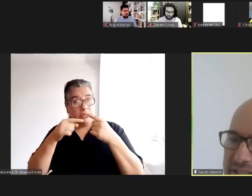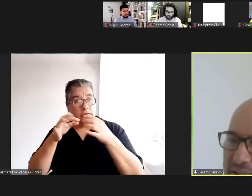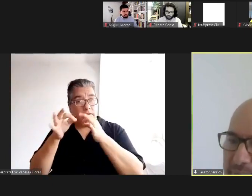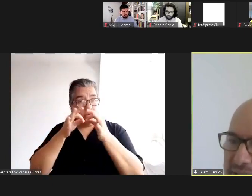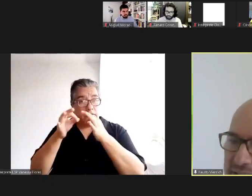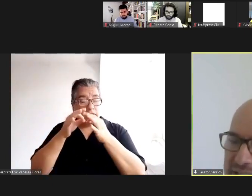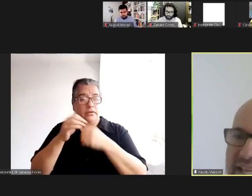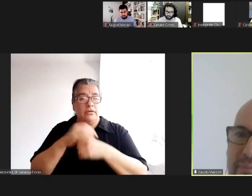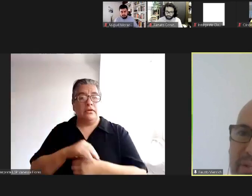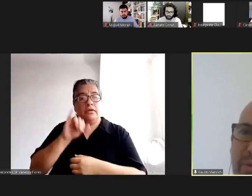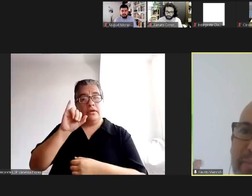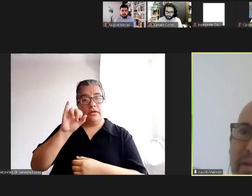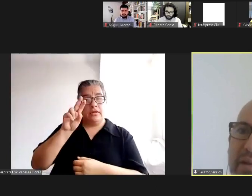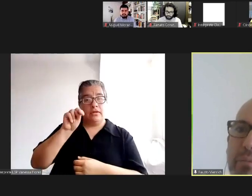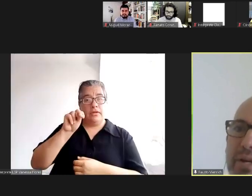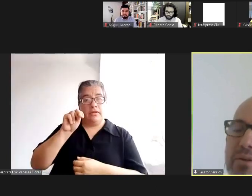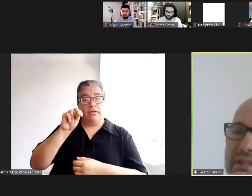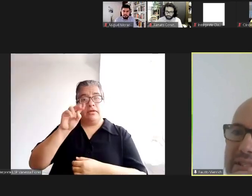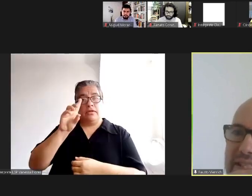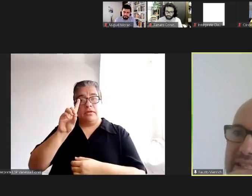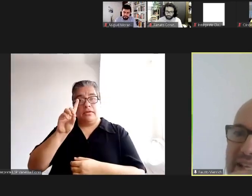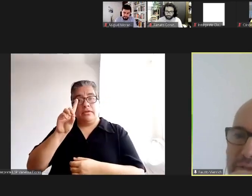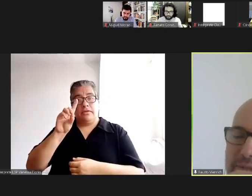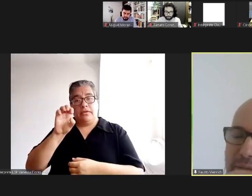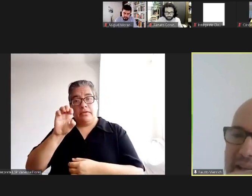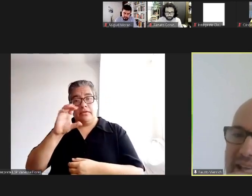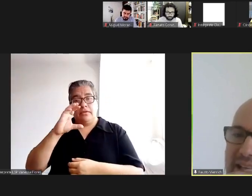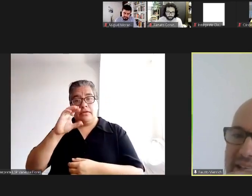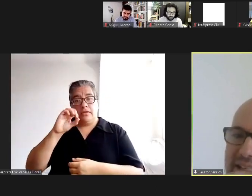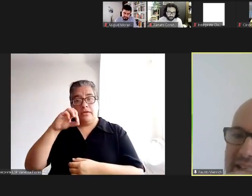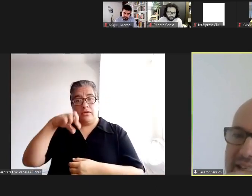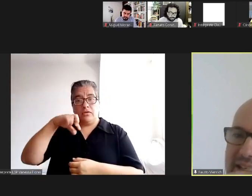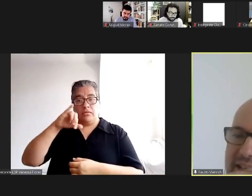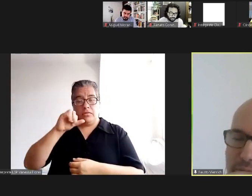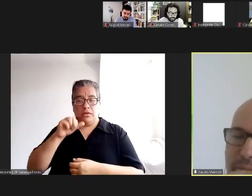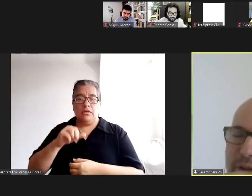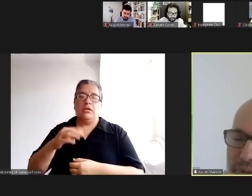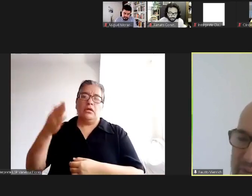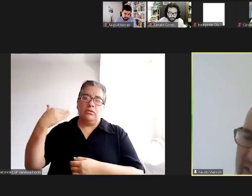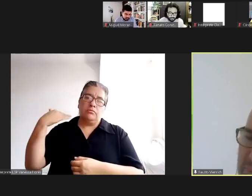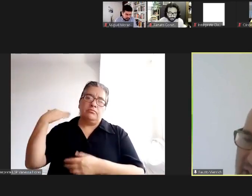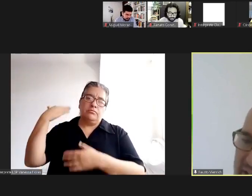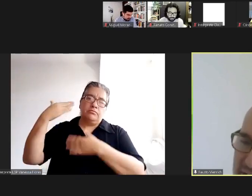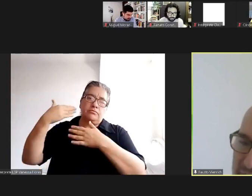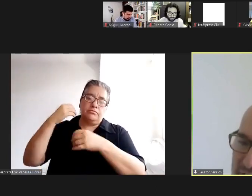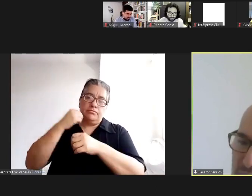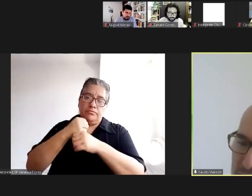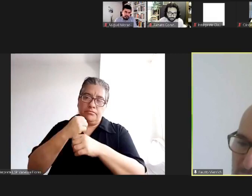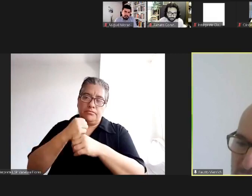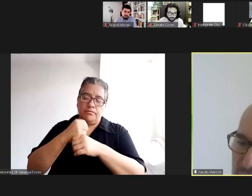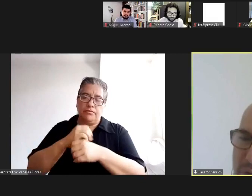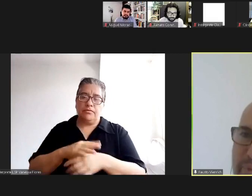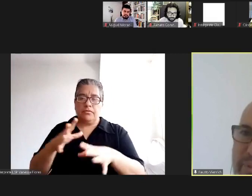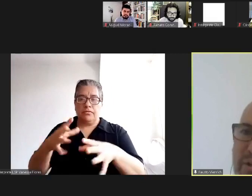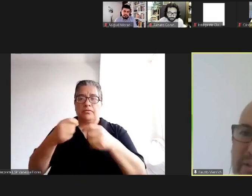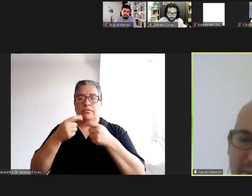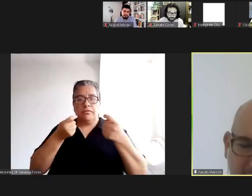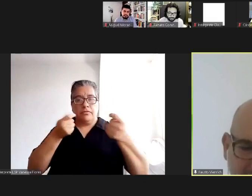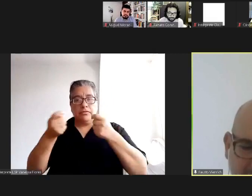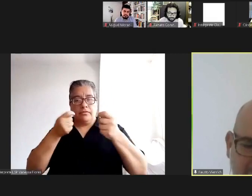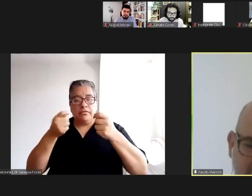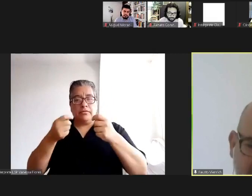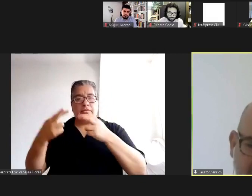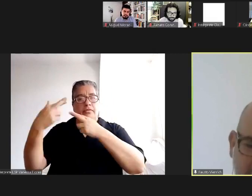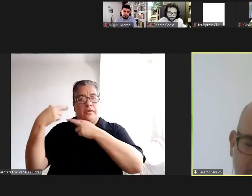INDECOPI en este ámbito? Bueno, desde que asumimos la oportunidad de asumir la dirección de derecho de autor, uno de los primeros